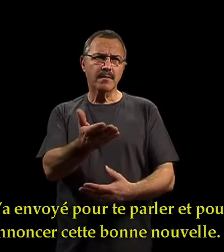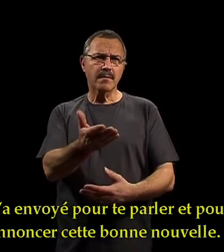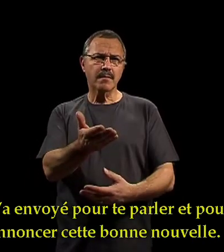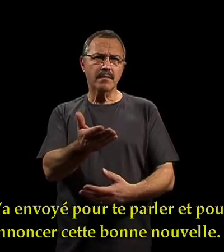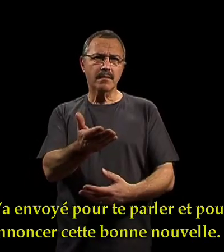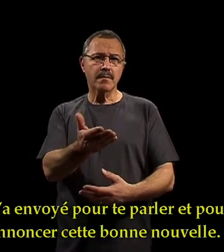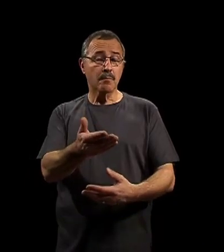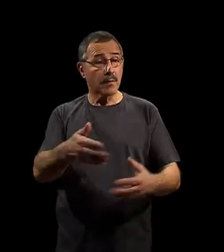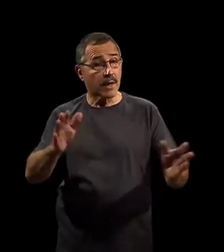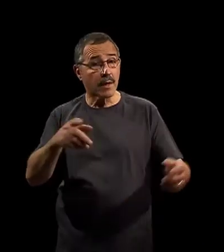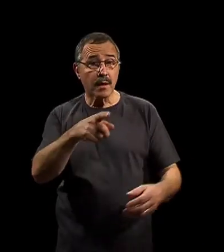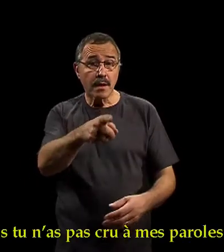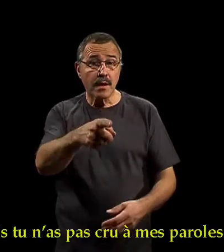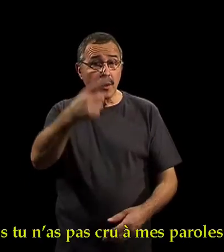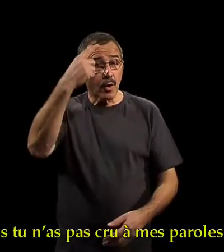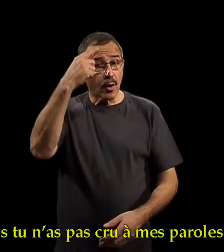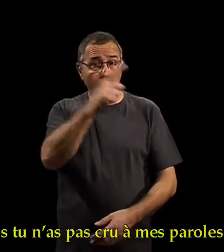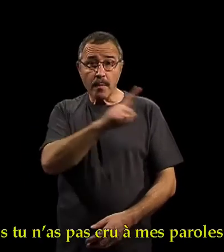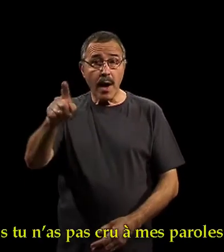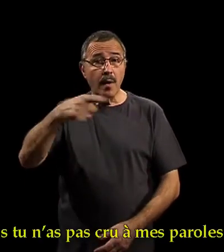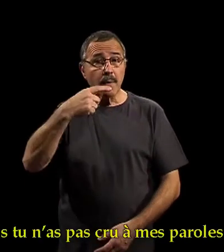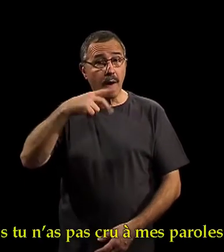Mais tu n'as pas cru à mes paroles.